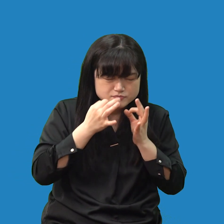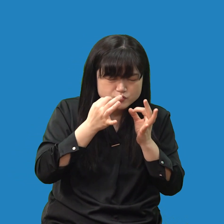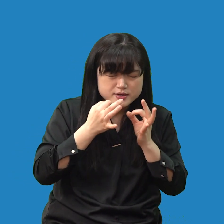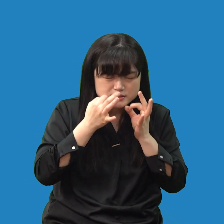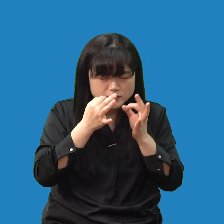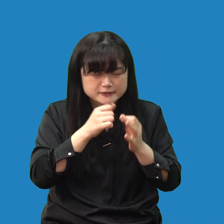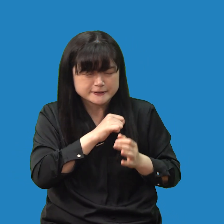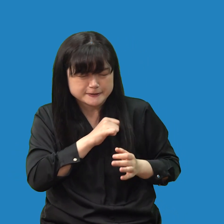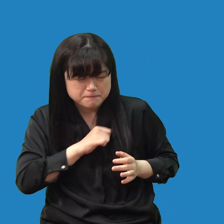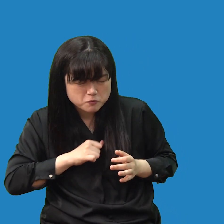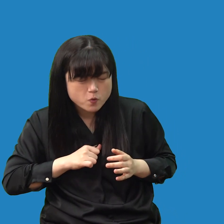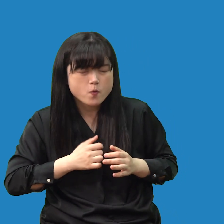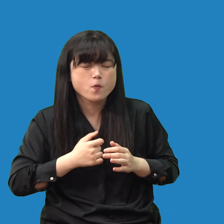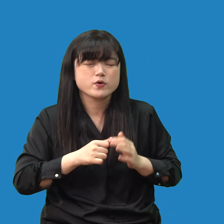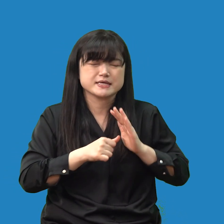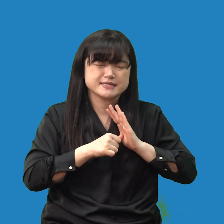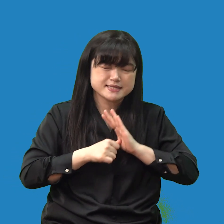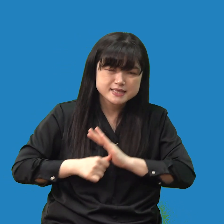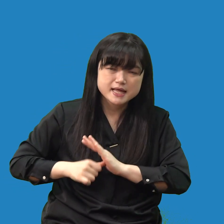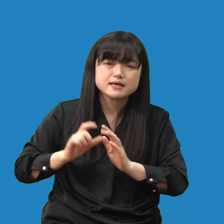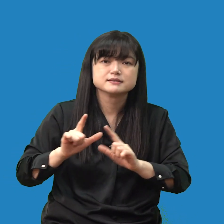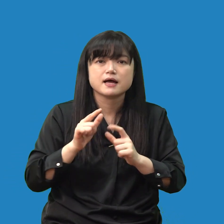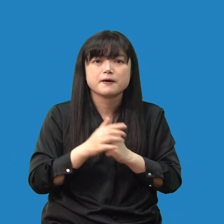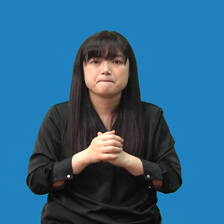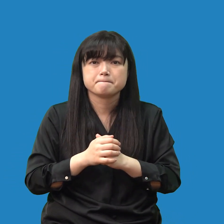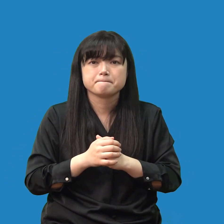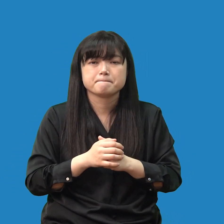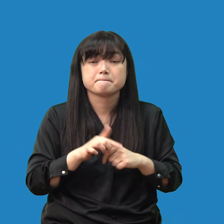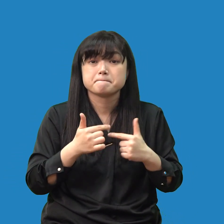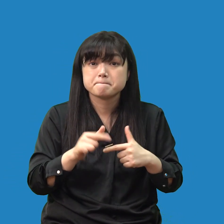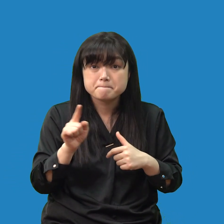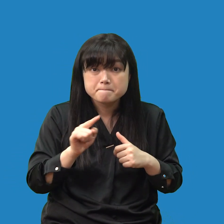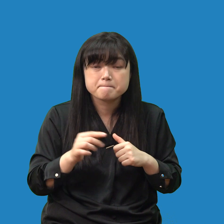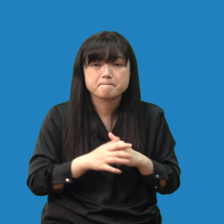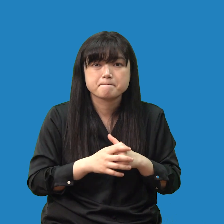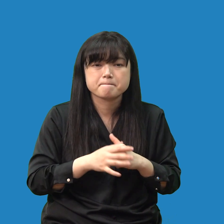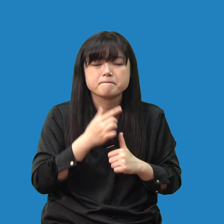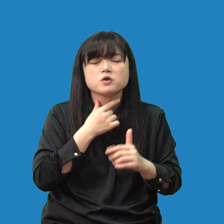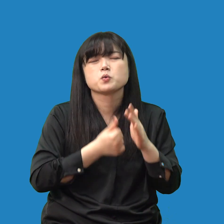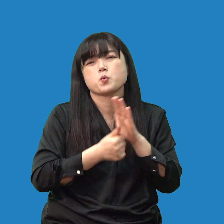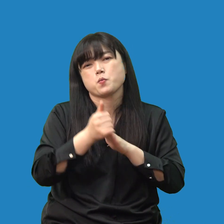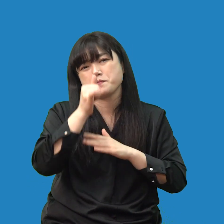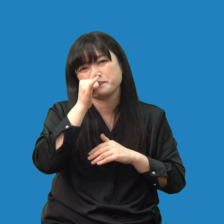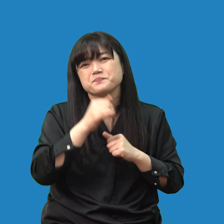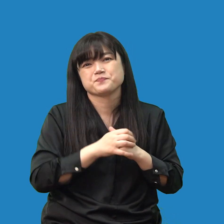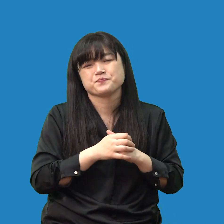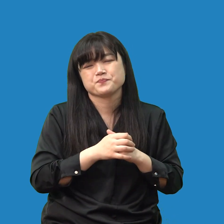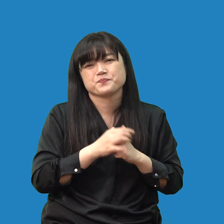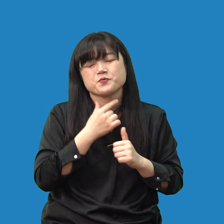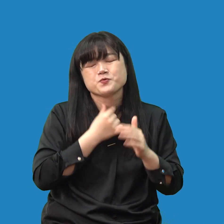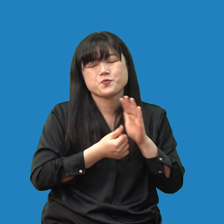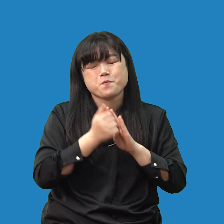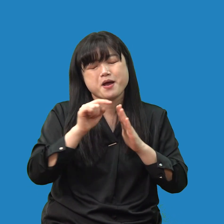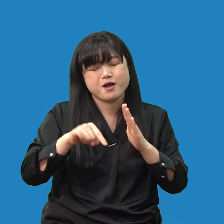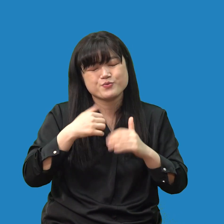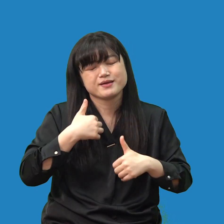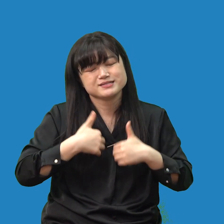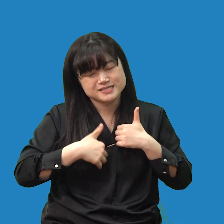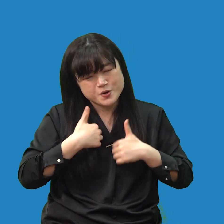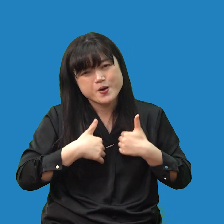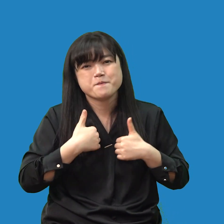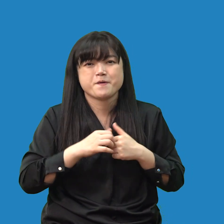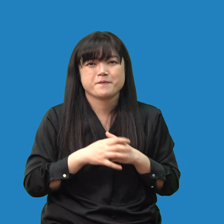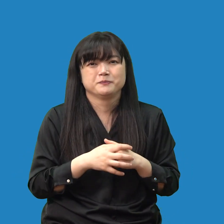힘쓰고 애쓰고 참고 인내하는 삶. 근데 그 삶에는 항상 소망이 있습니다. 여기 소망 중에 즐거워한다